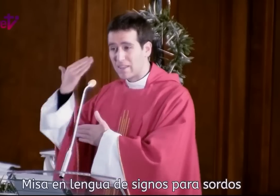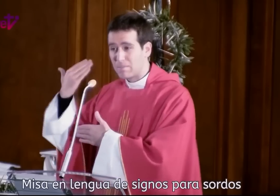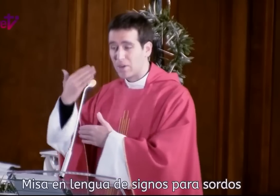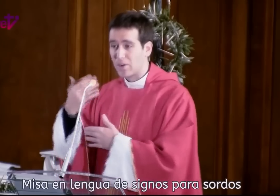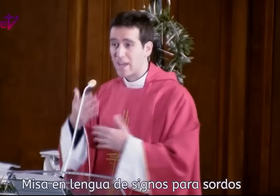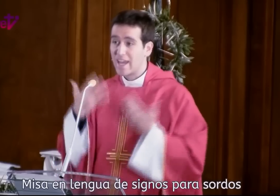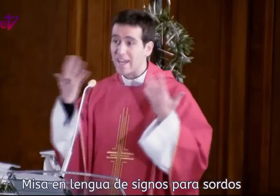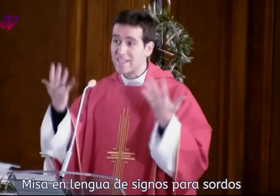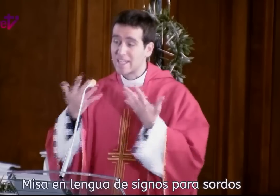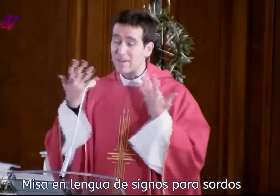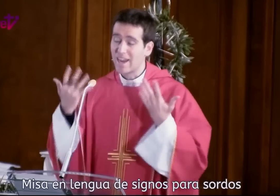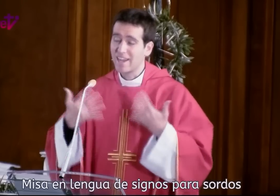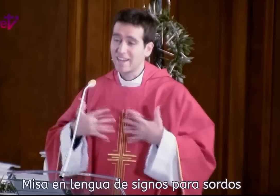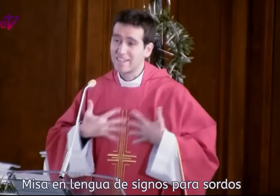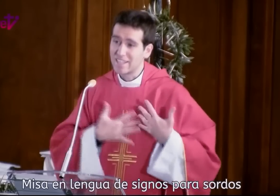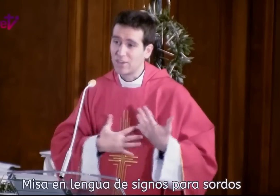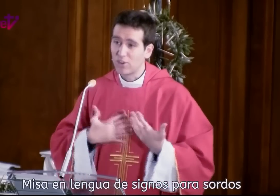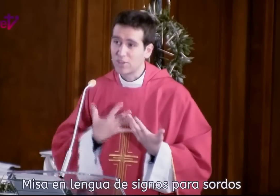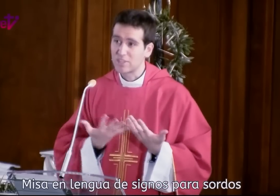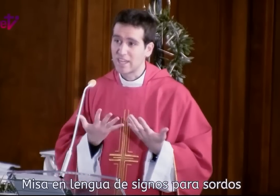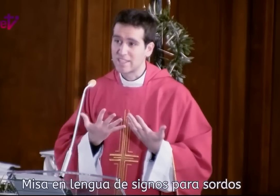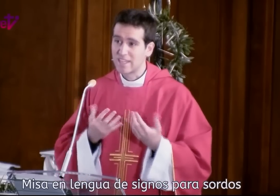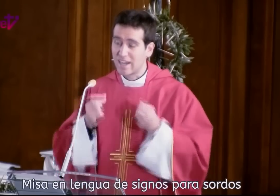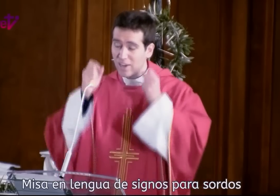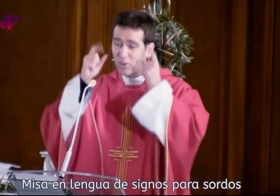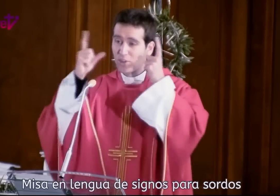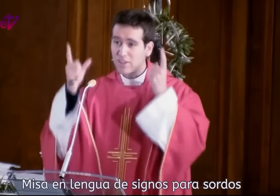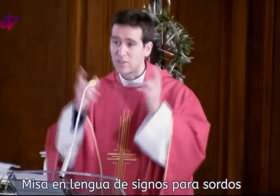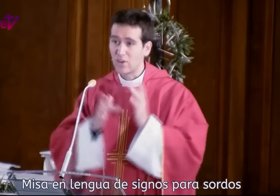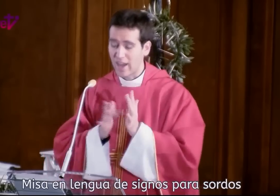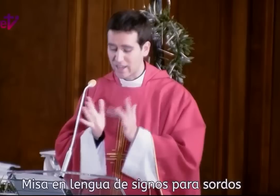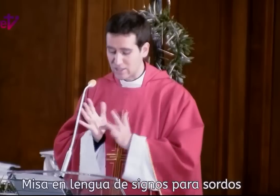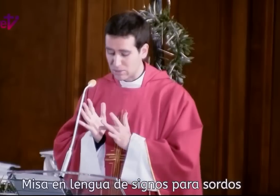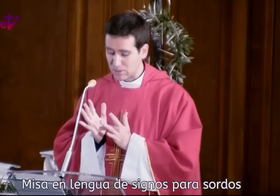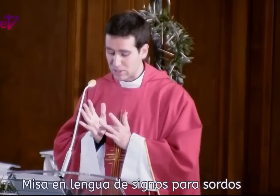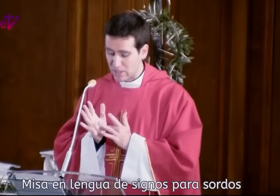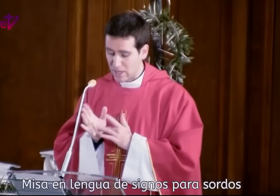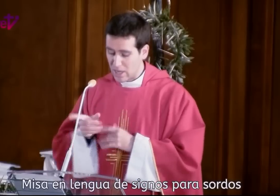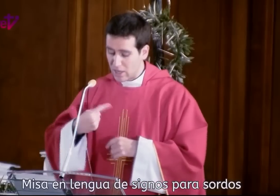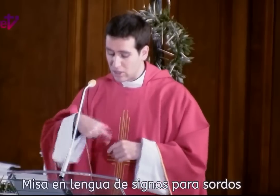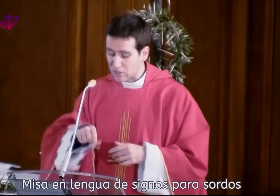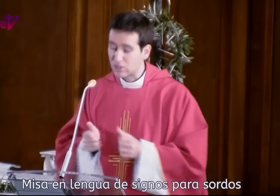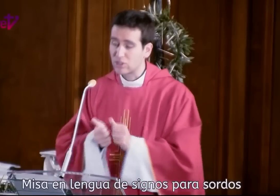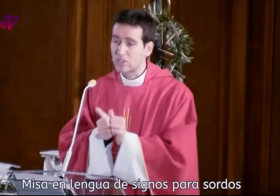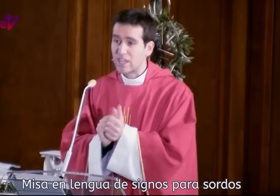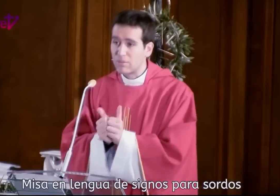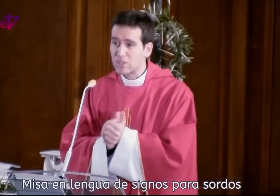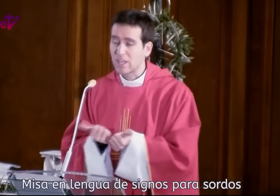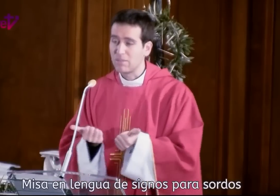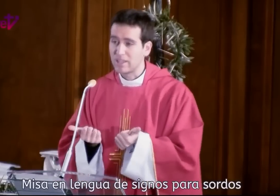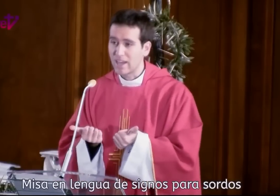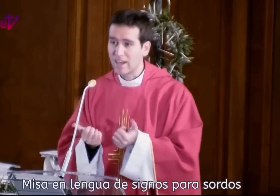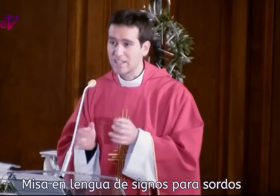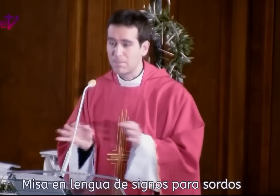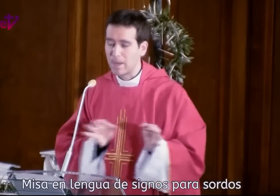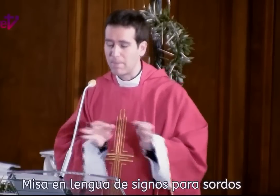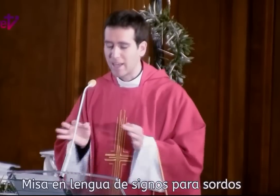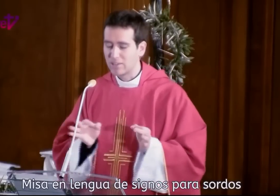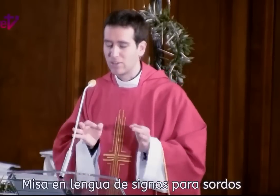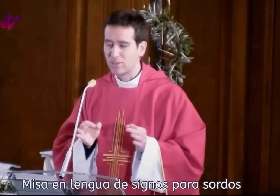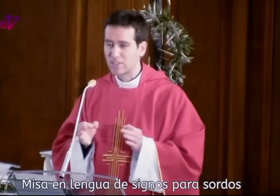al principio estaban alegres y gozosas reconociendo a Jesús, nosotros tenemos que